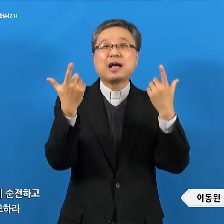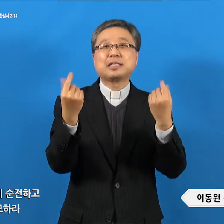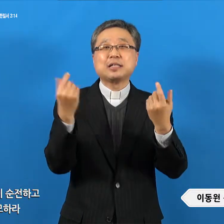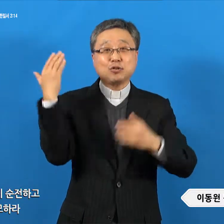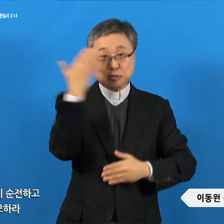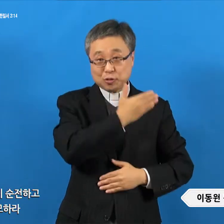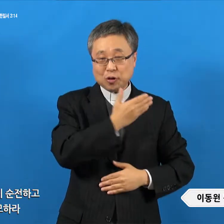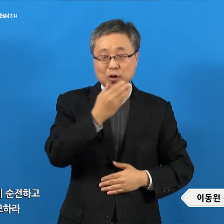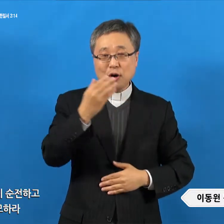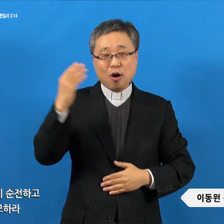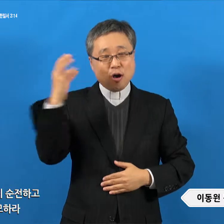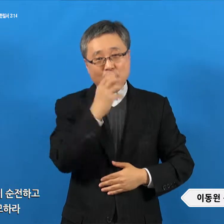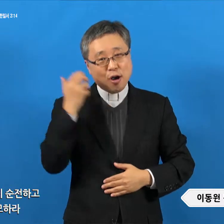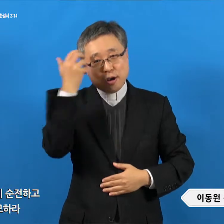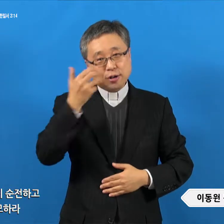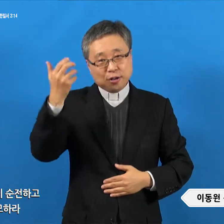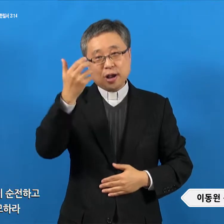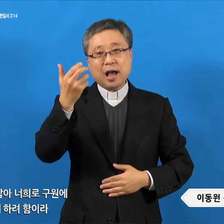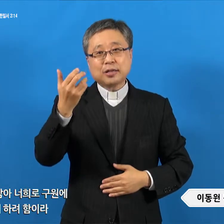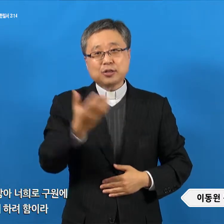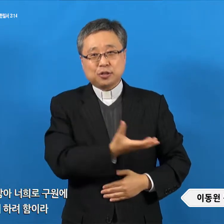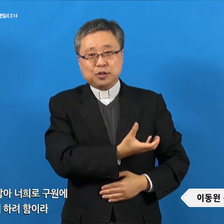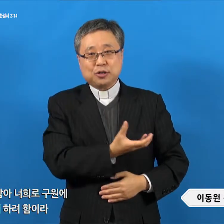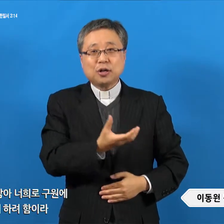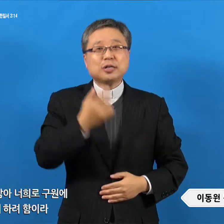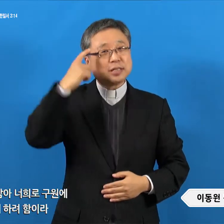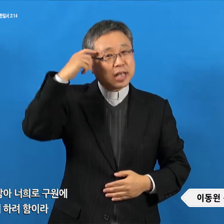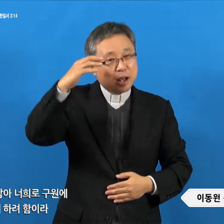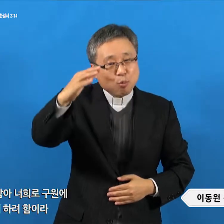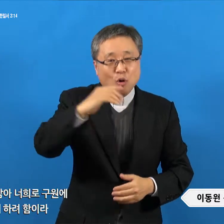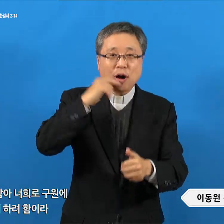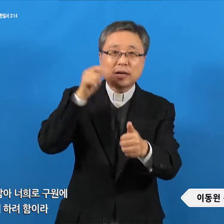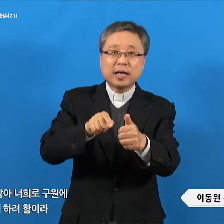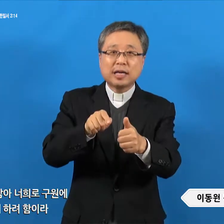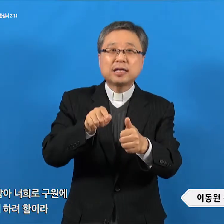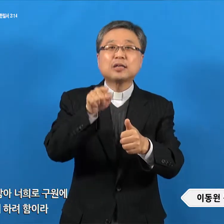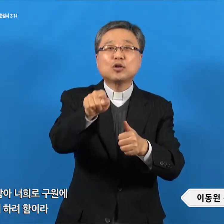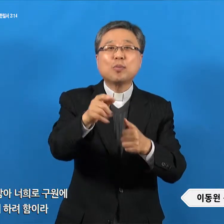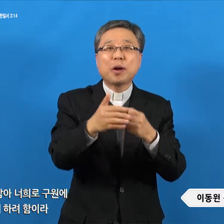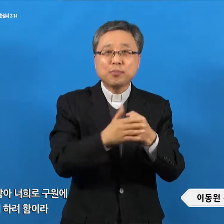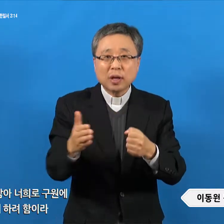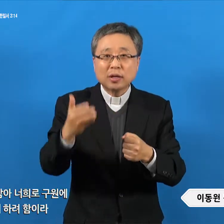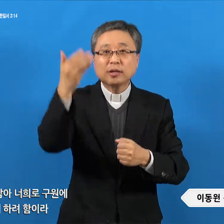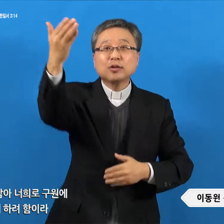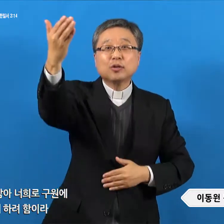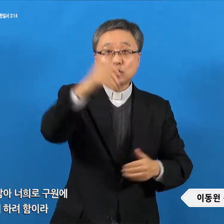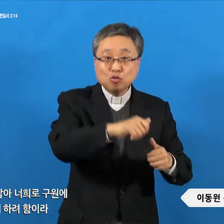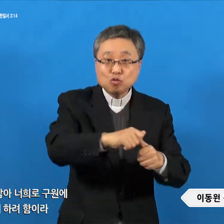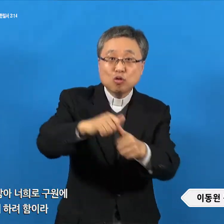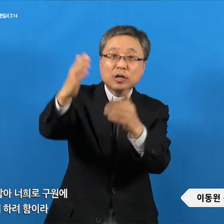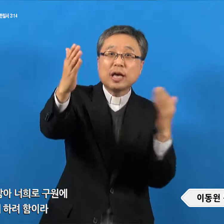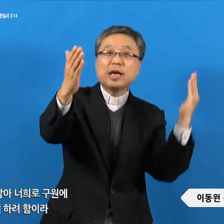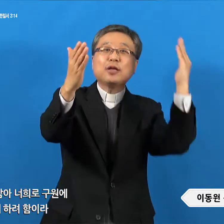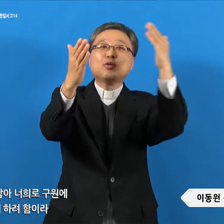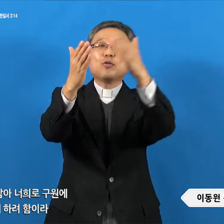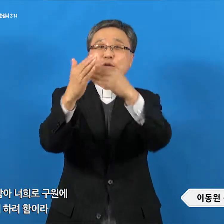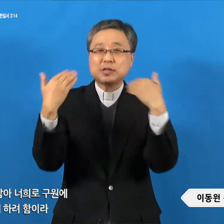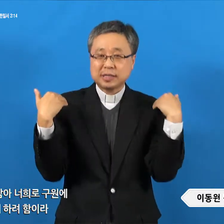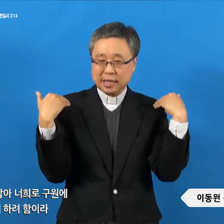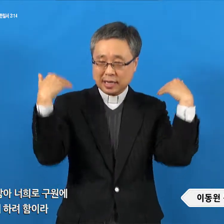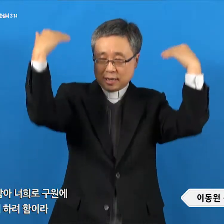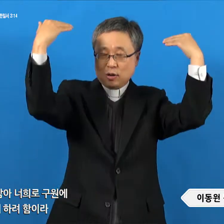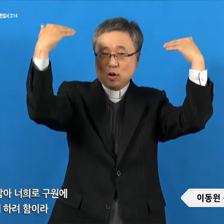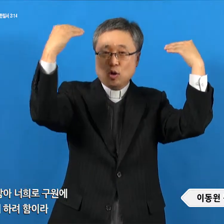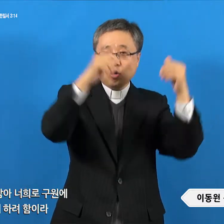순전하고 신령한 젖을 사모하라. 이는 그로 말미암아 너희로 구원에 이르도록 자라게 하려 함이라.